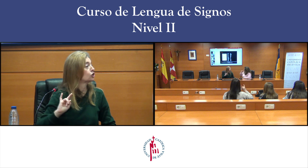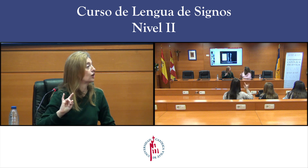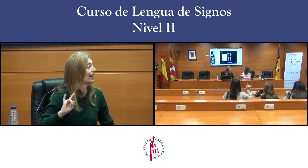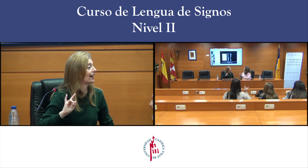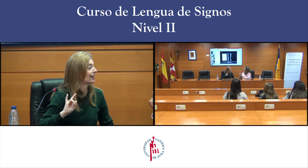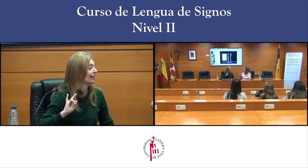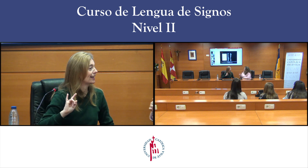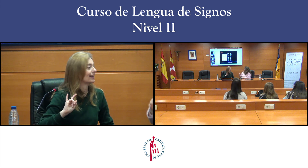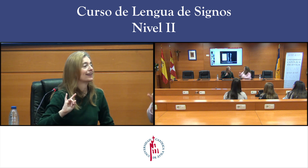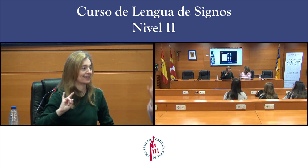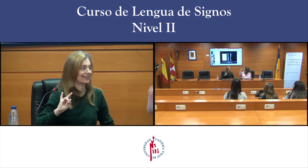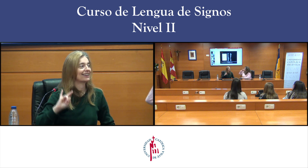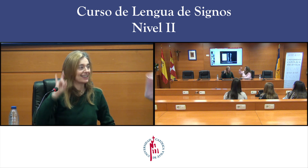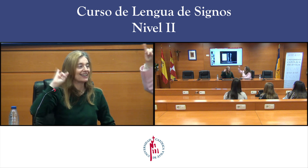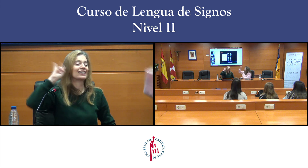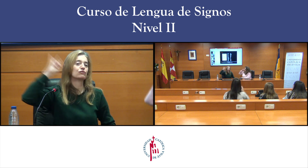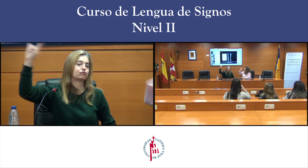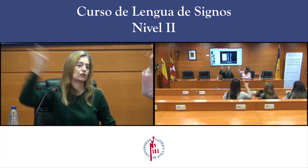sonar el verbo sonar